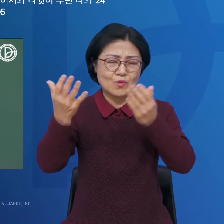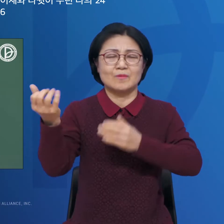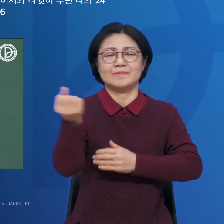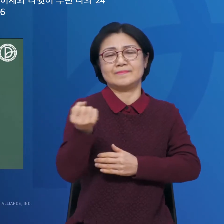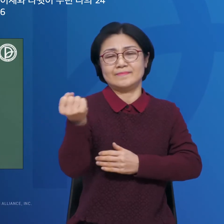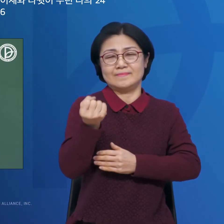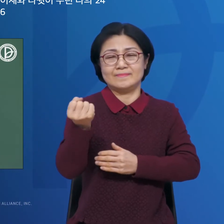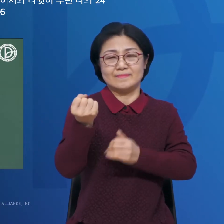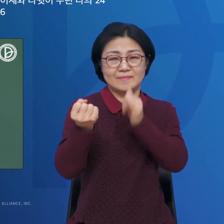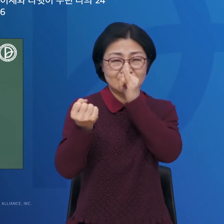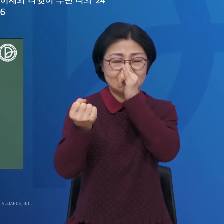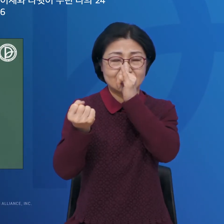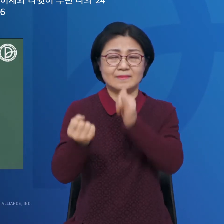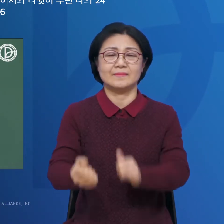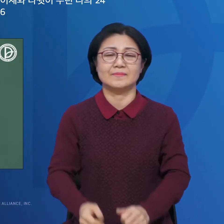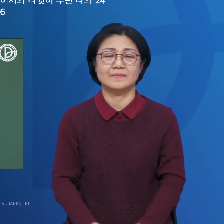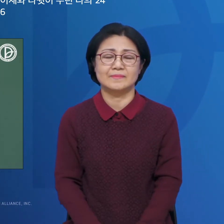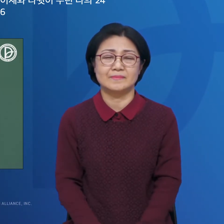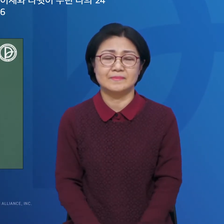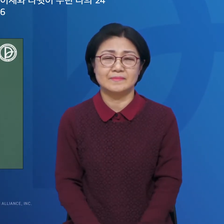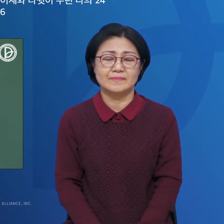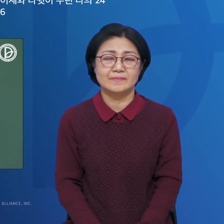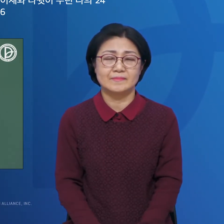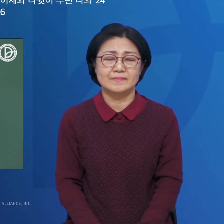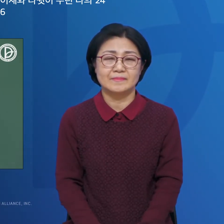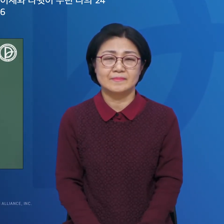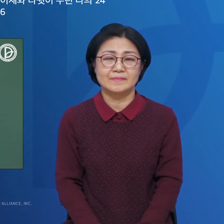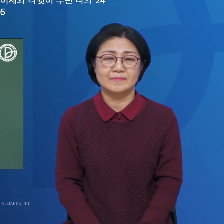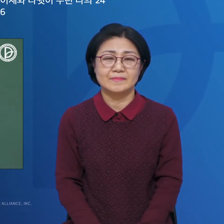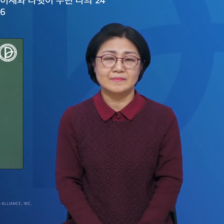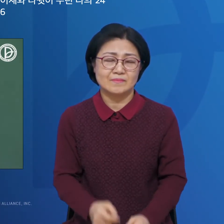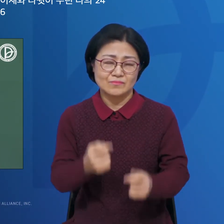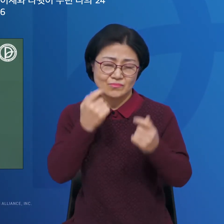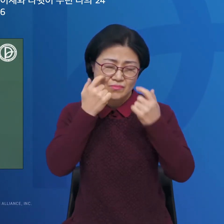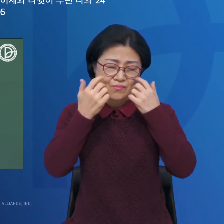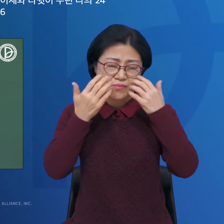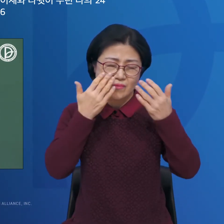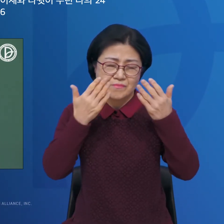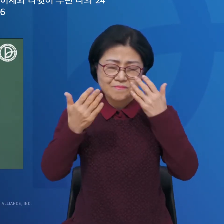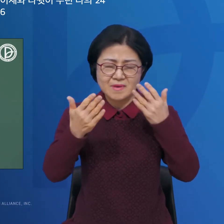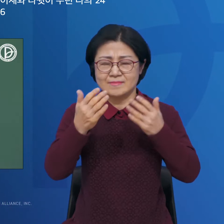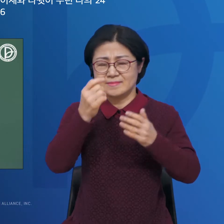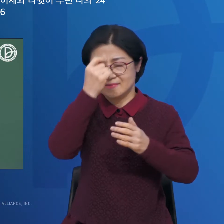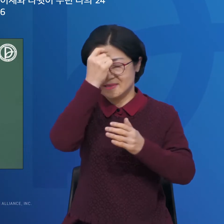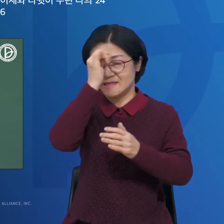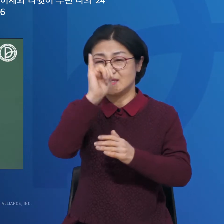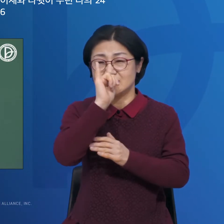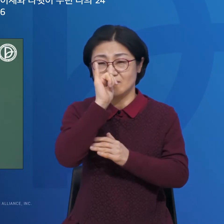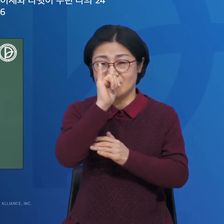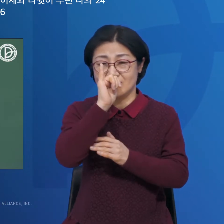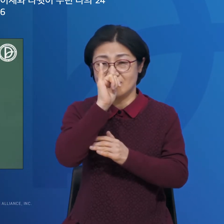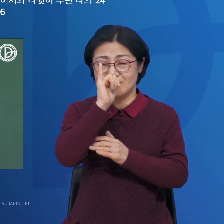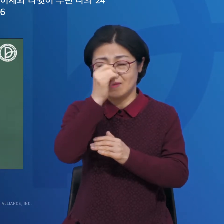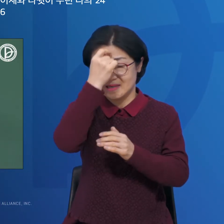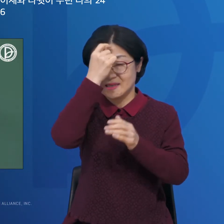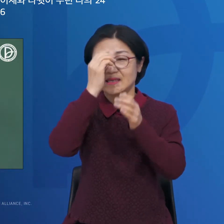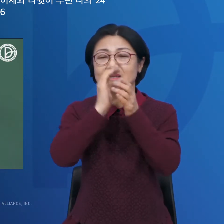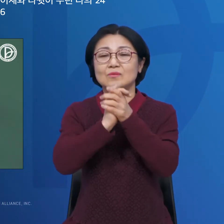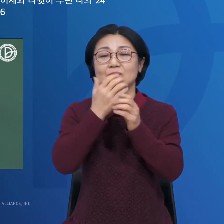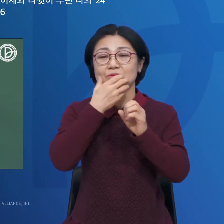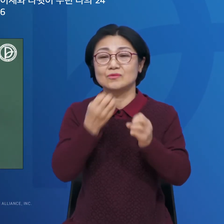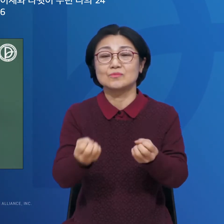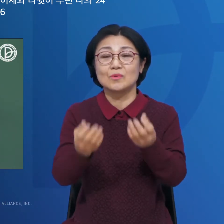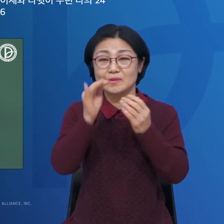God that moves and changes all the world. 분명히 그렇게 됩니다. And that will absolutely happen. 기도해 보세요. Just wait for that.